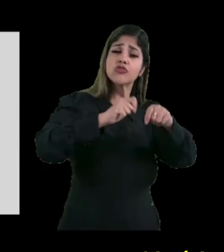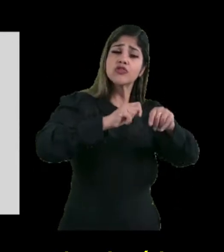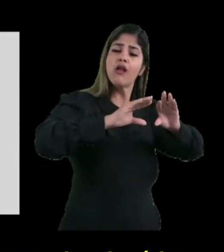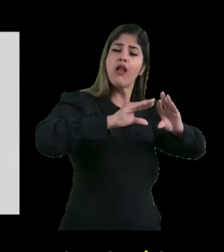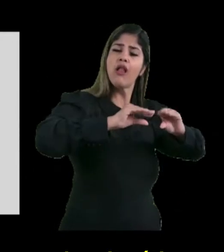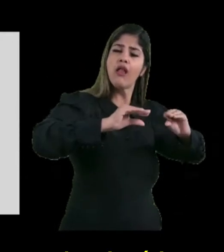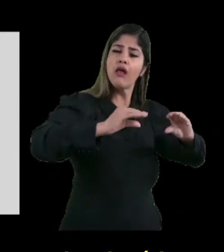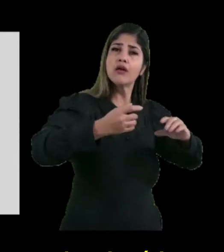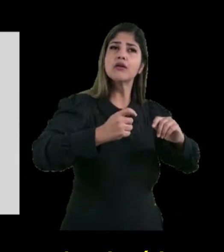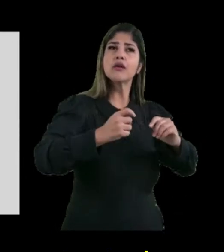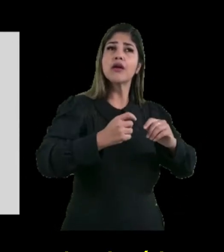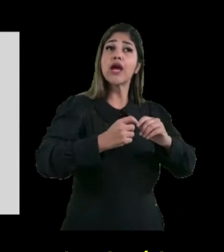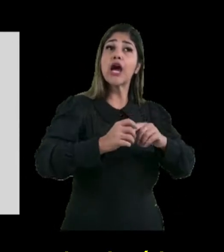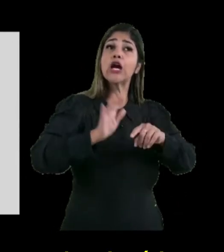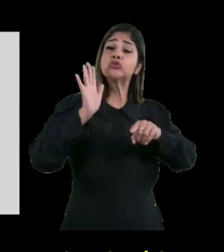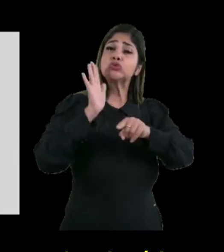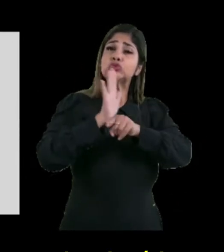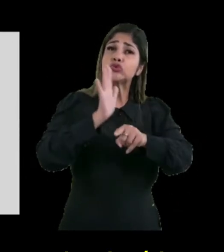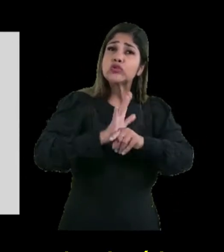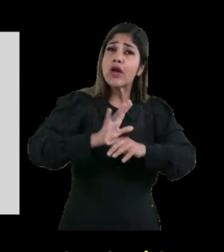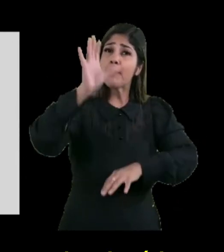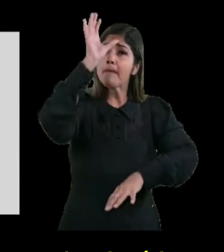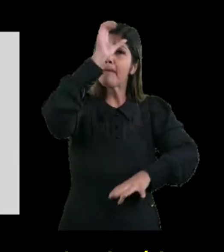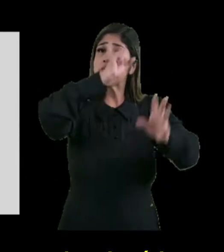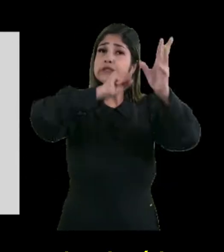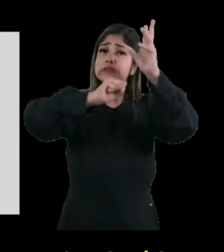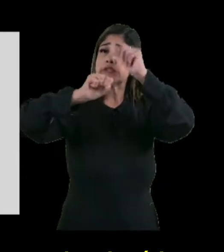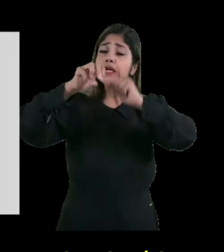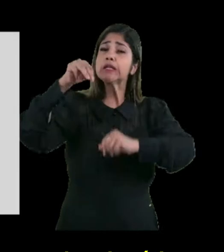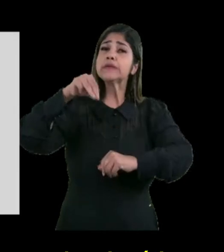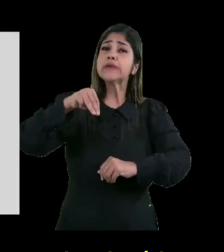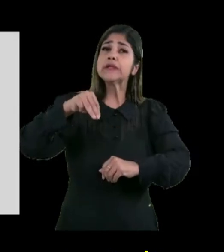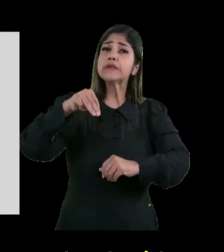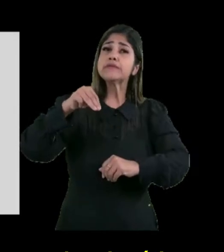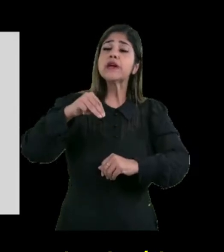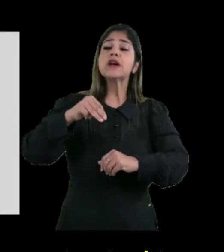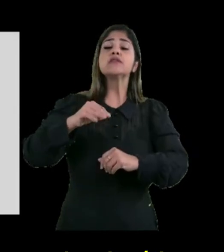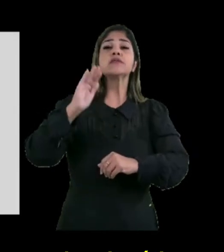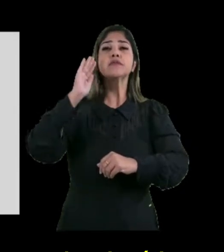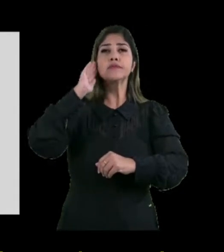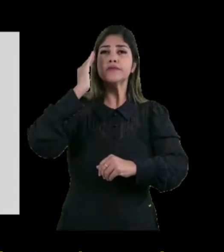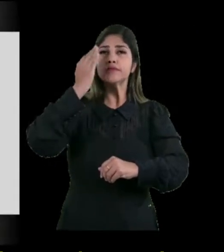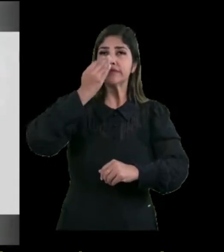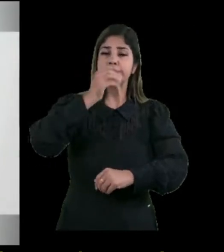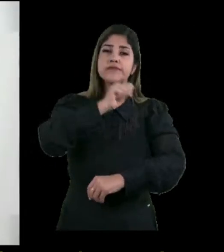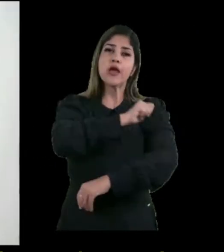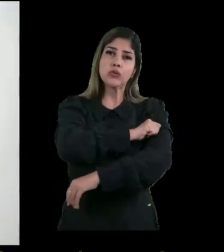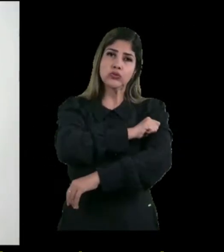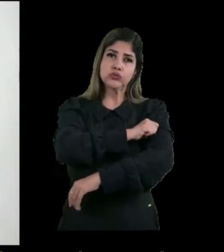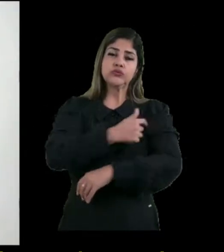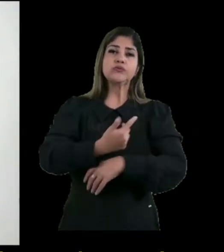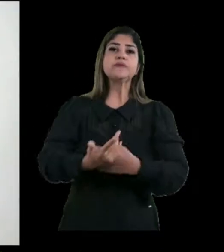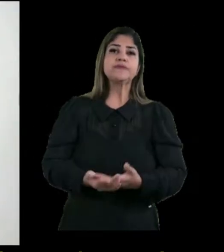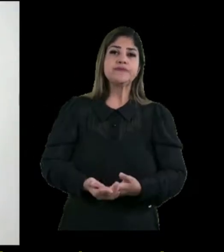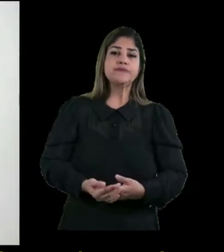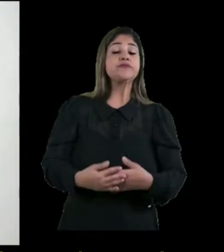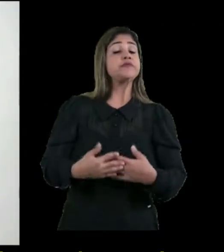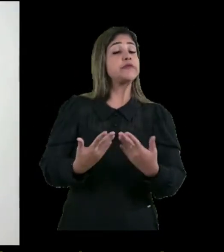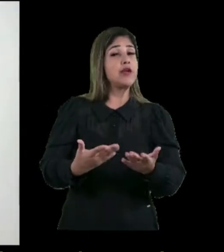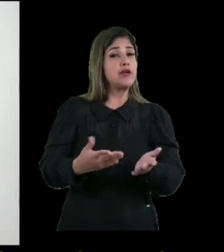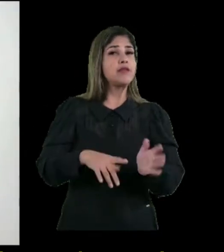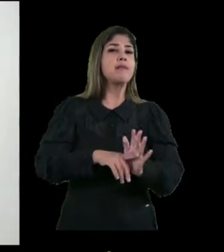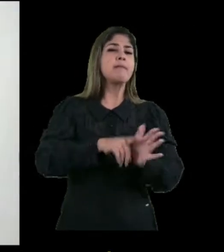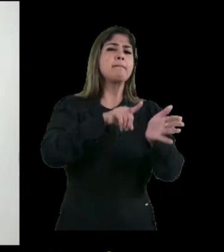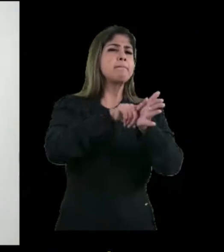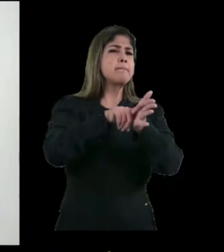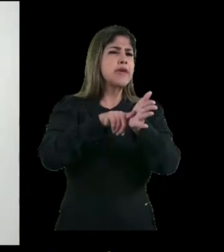tangíveis, contribui para a aprendizagem de aritmética por estudantes com surdo-cegueira? Aqui expomos algumas facetas da